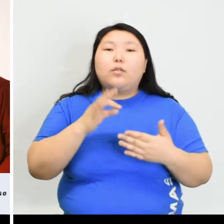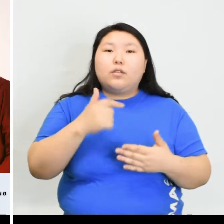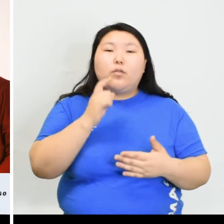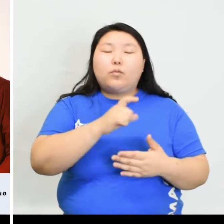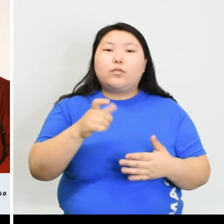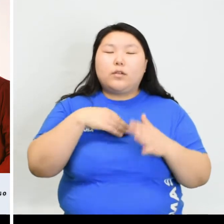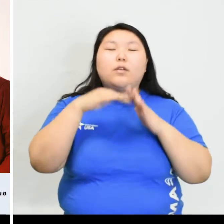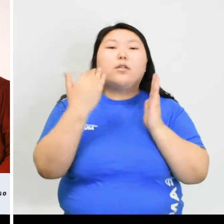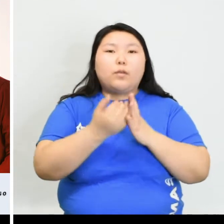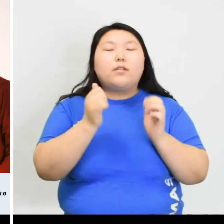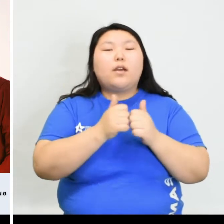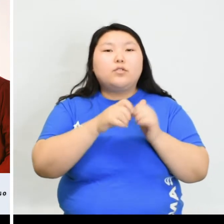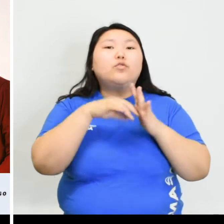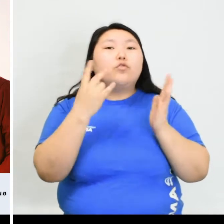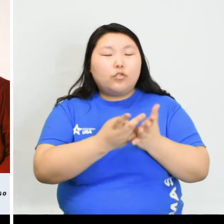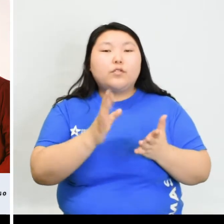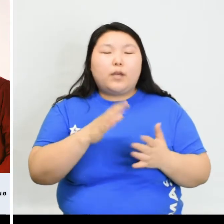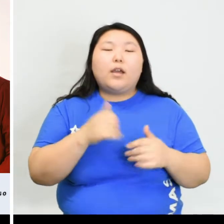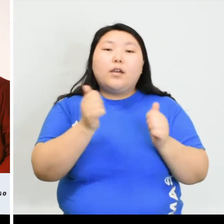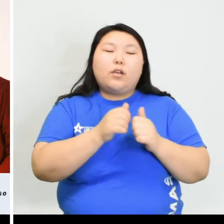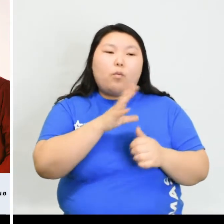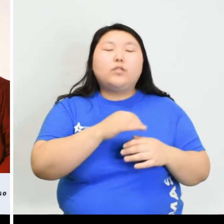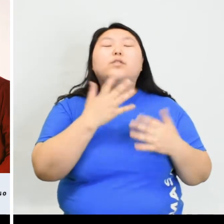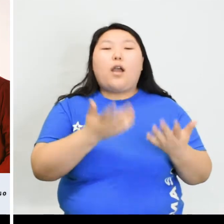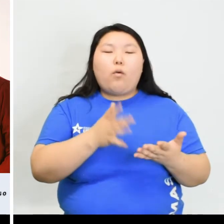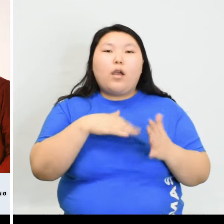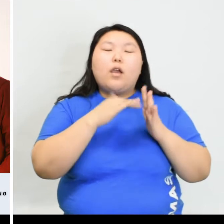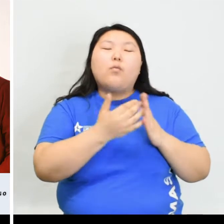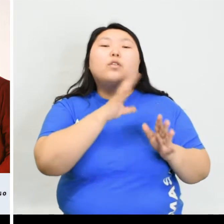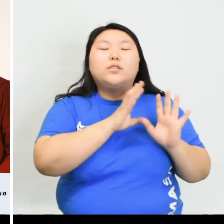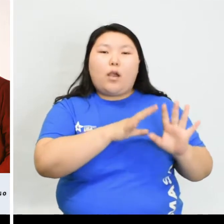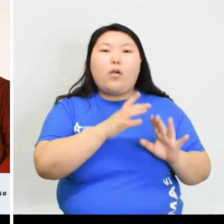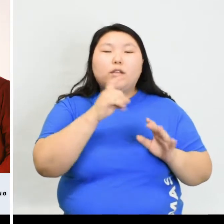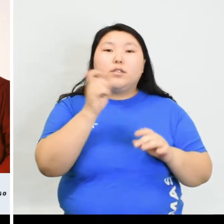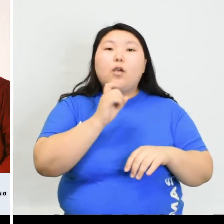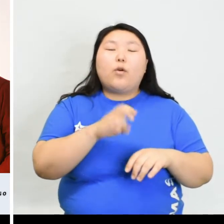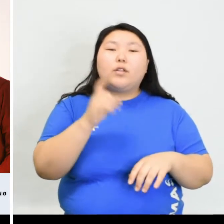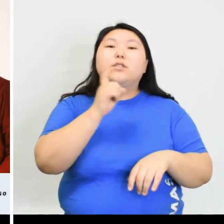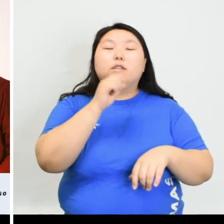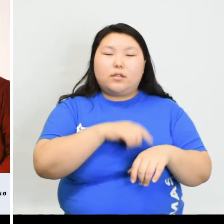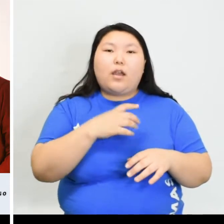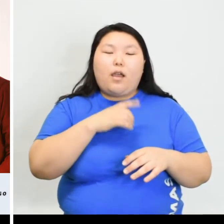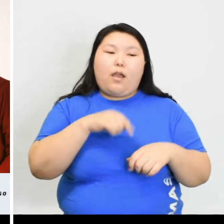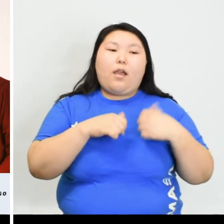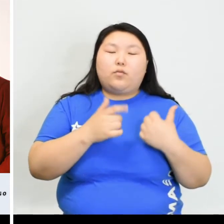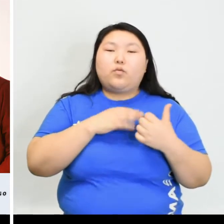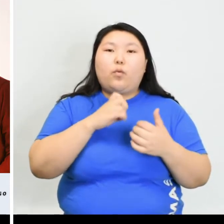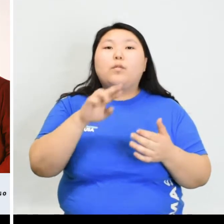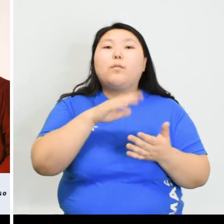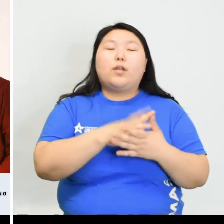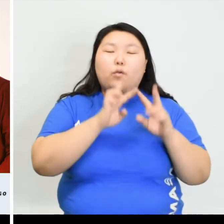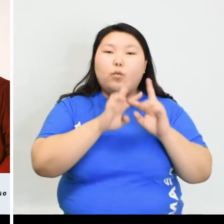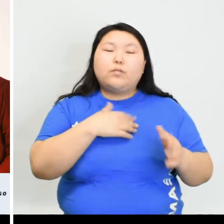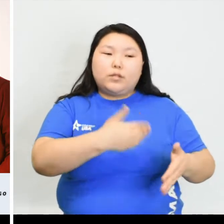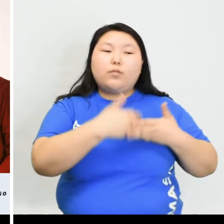хүмүүс манай гэр бүл найз нөхдөдтэй. За гэр бүл жаах вэ тэгээд гэр бүл бол хизээл бол хизээ хажууд ч юм байна. Өргөлж дэмжлэг